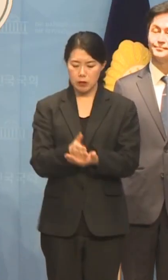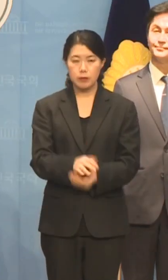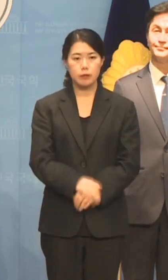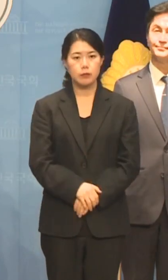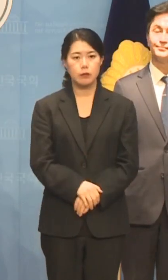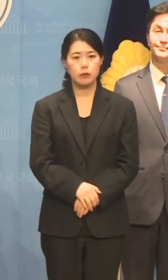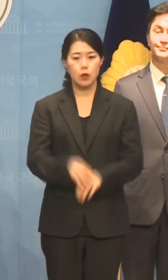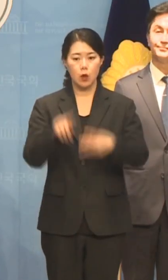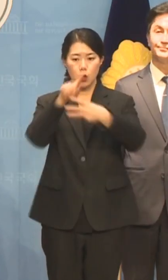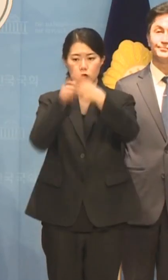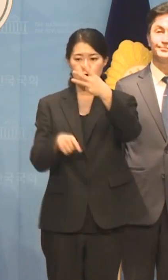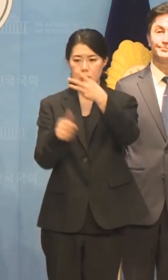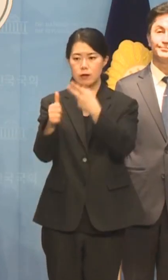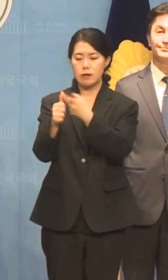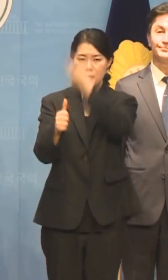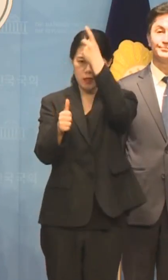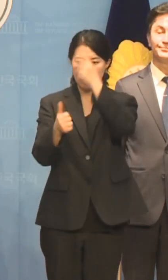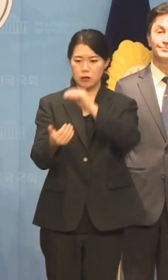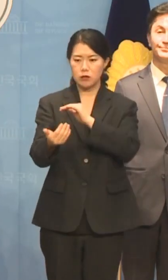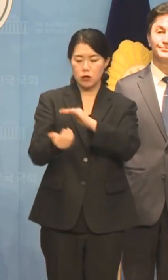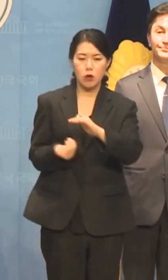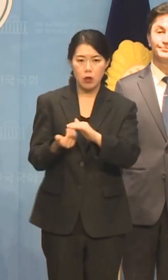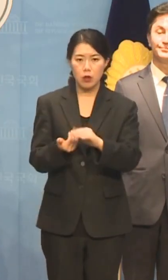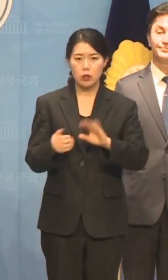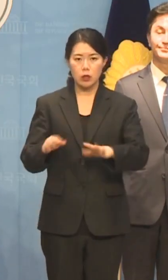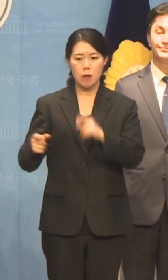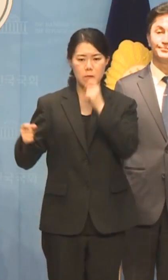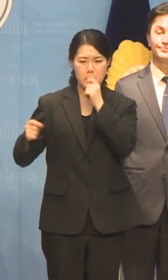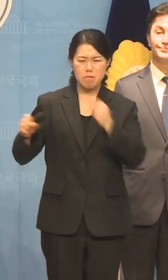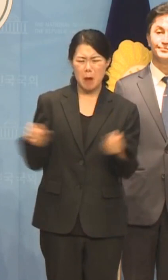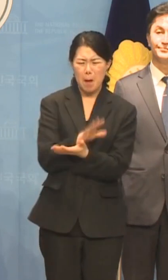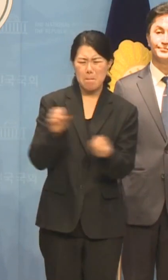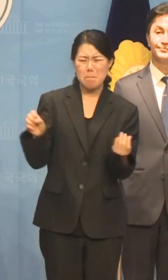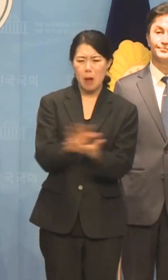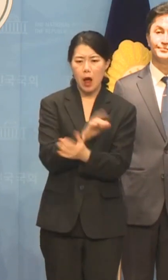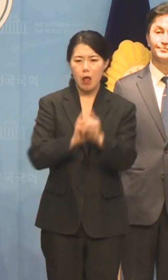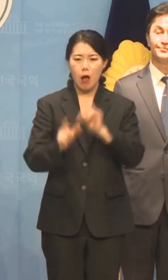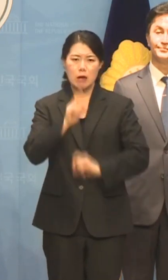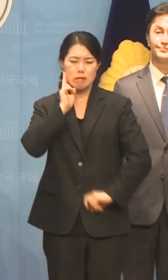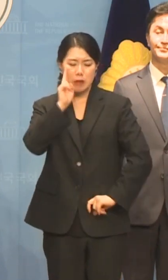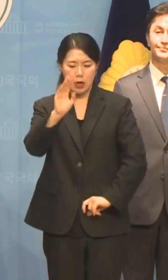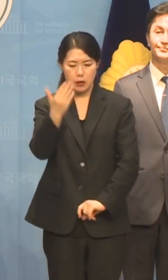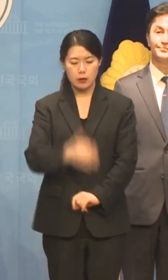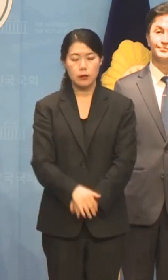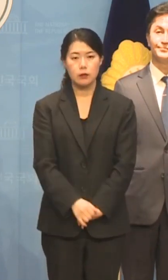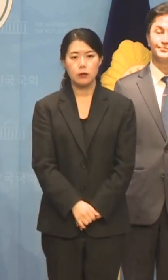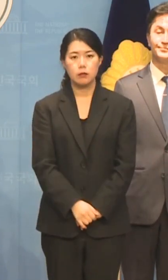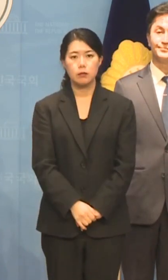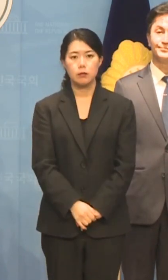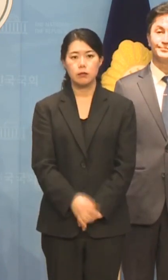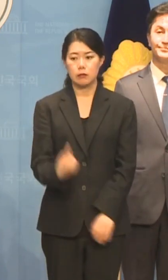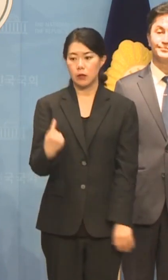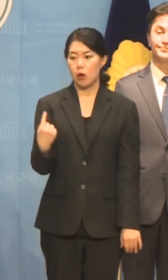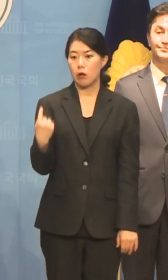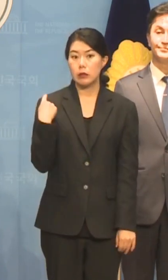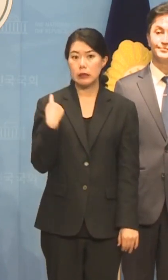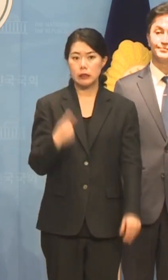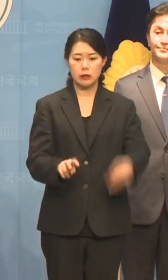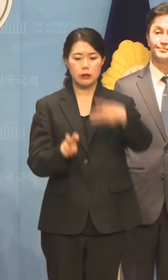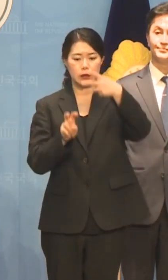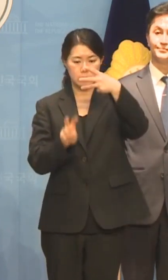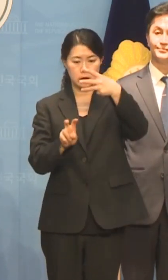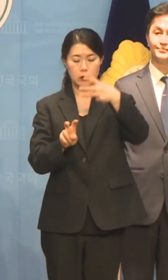윤석열 탄핵 심판을 앞두고 극우 세력의 준동이 나날이 거세어지고 있다. 어제 3월